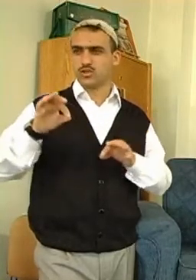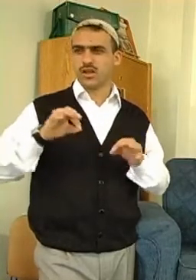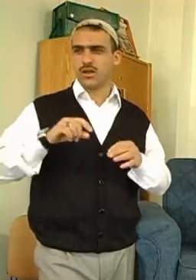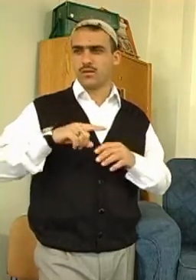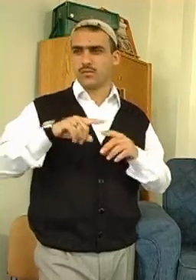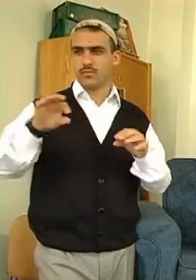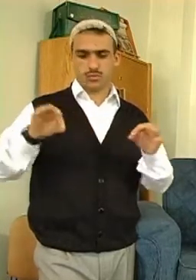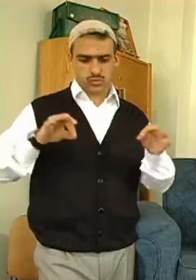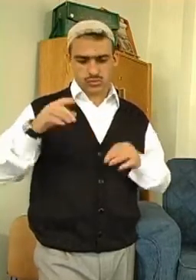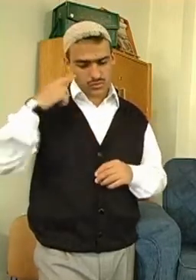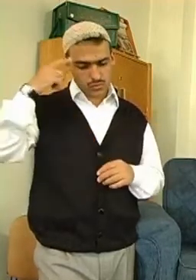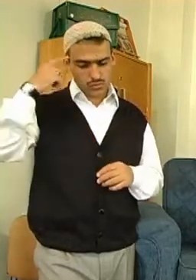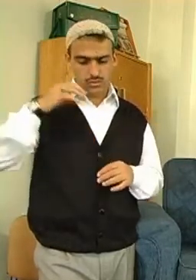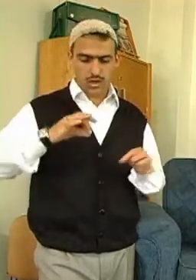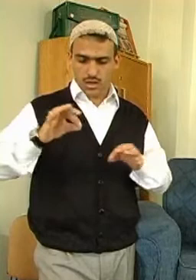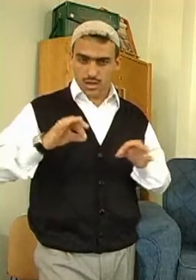karar verdi yani?